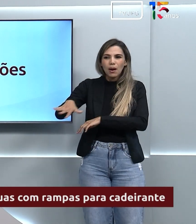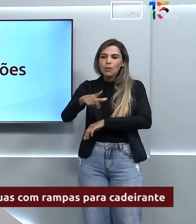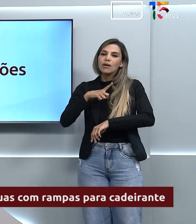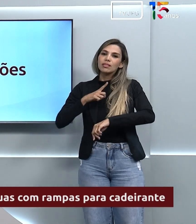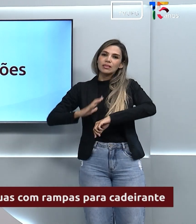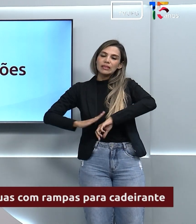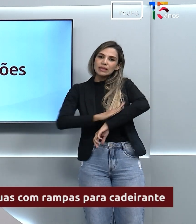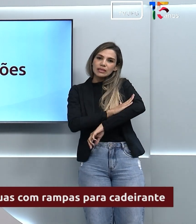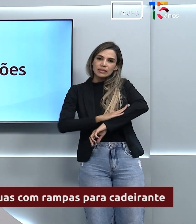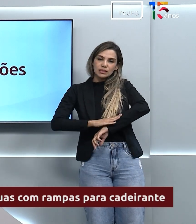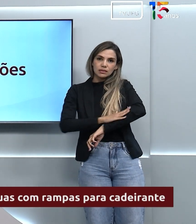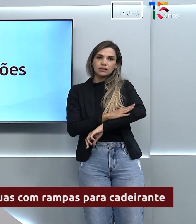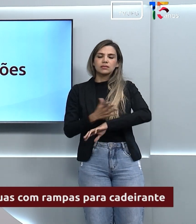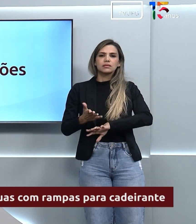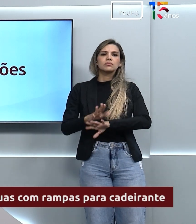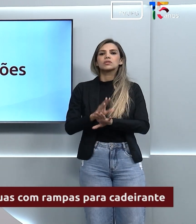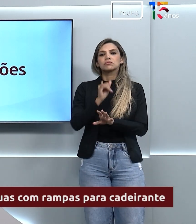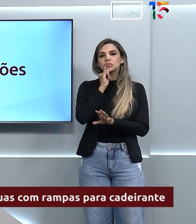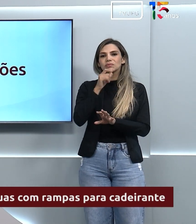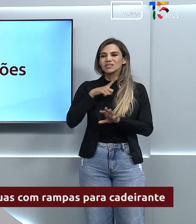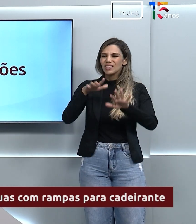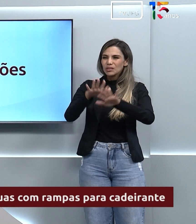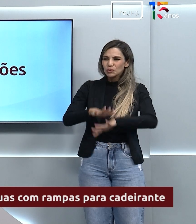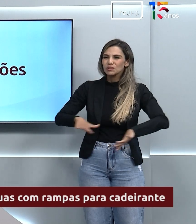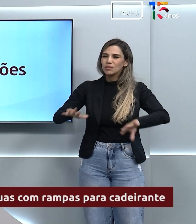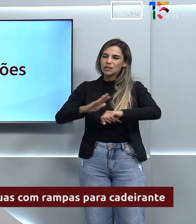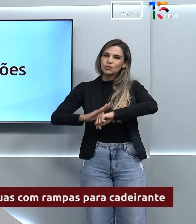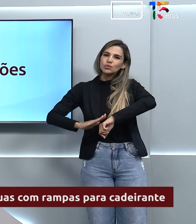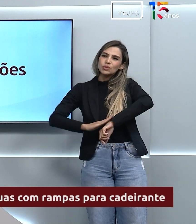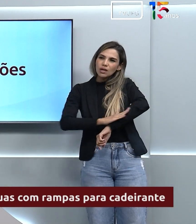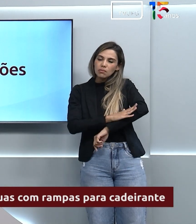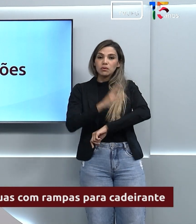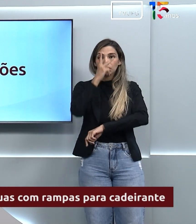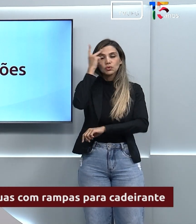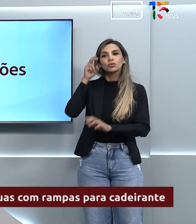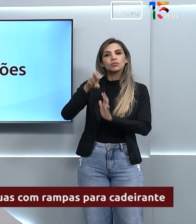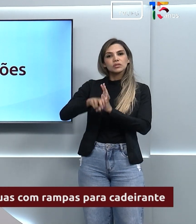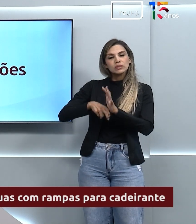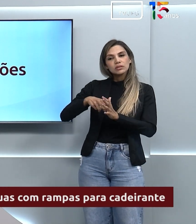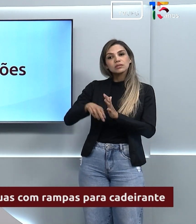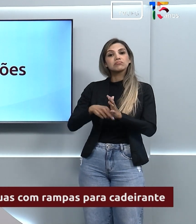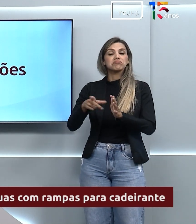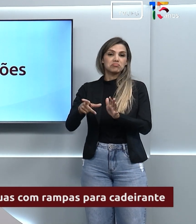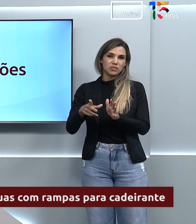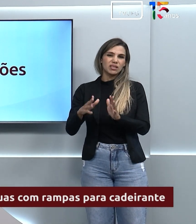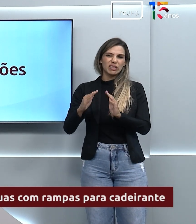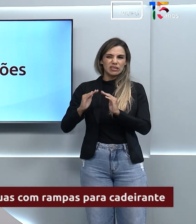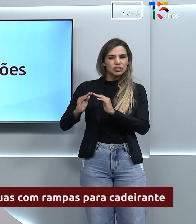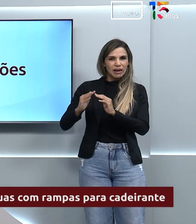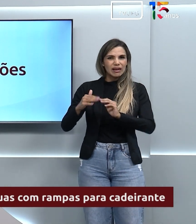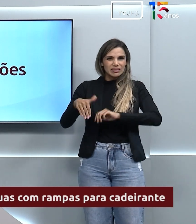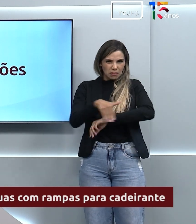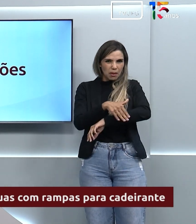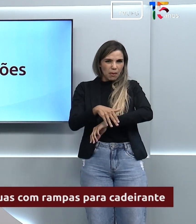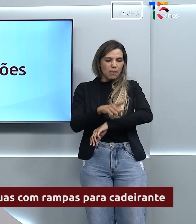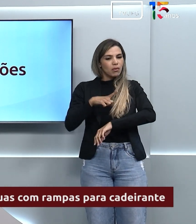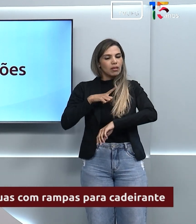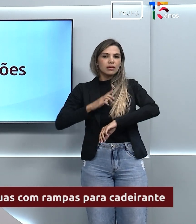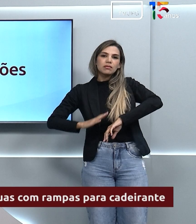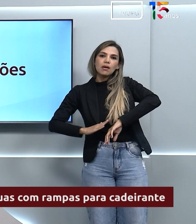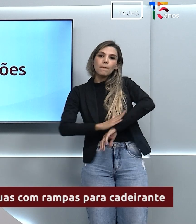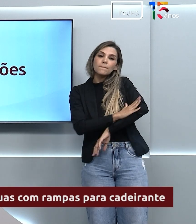existem esses espaços, essas rampas, para que pessoas cadeirantes ou com mobilidade reduzida